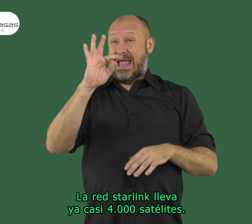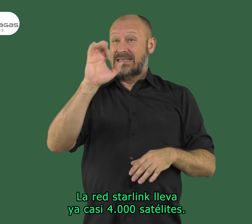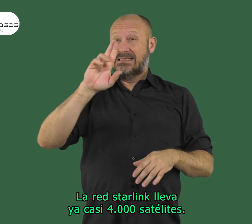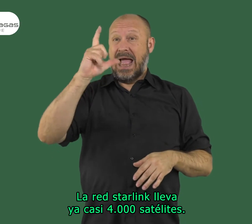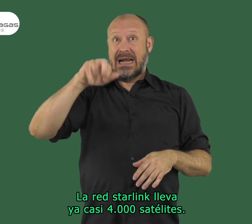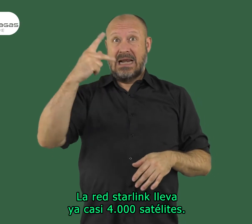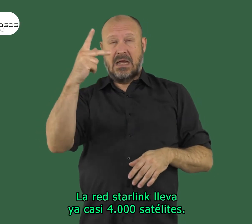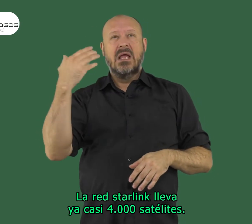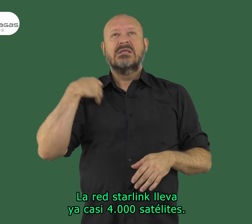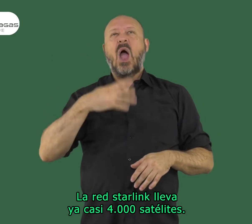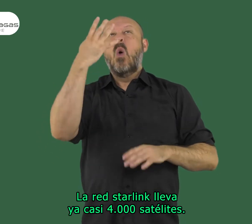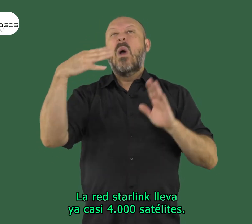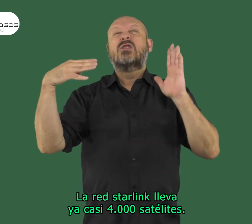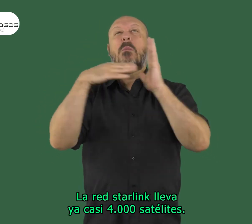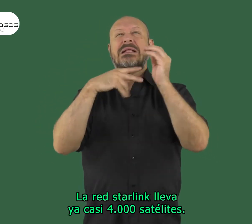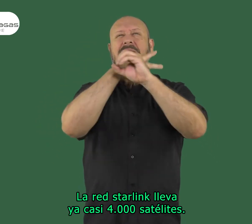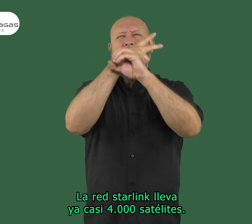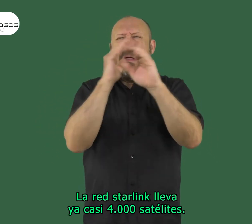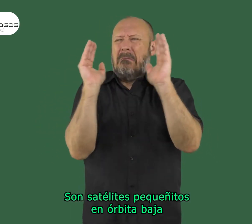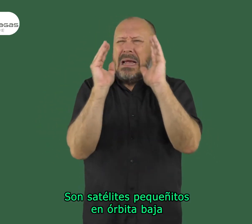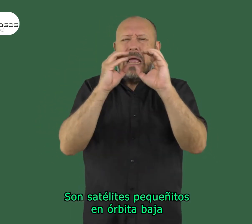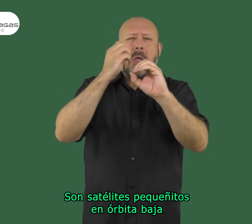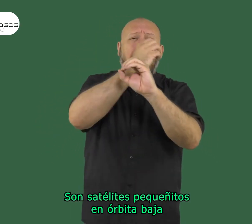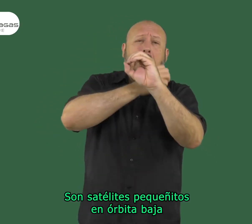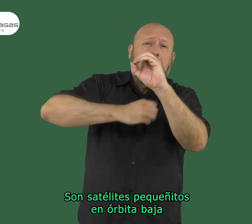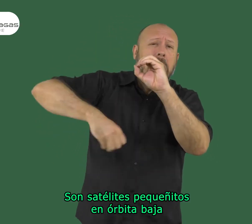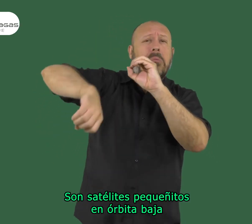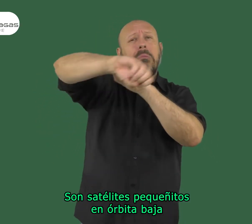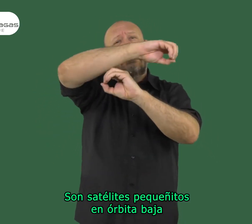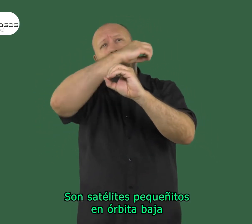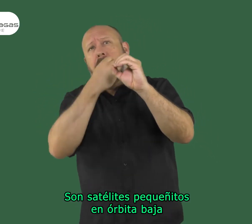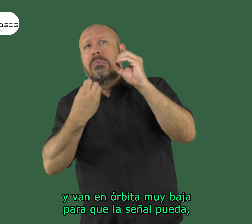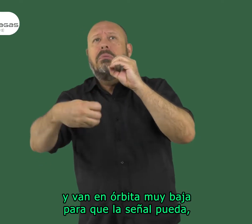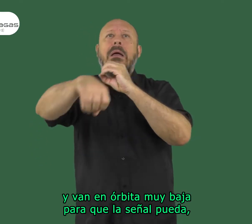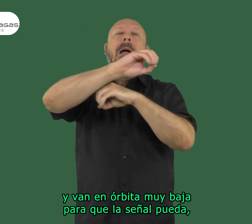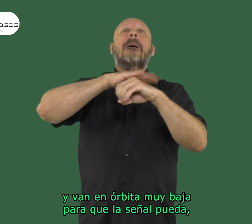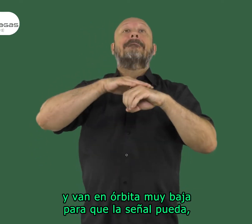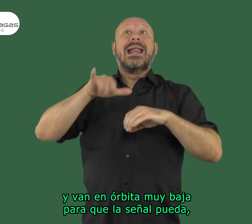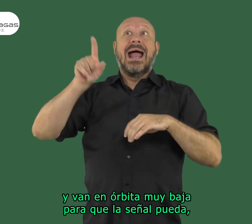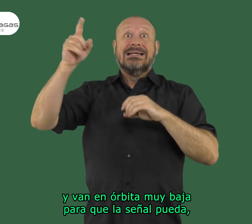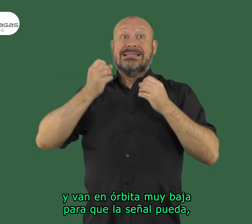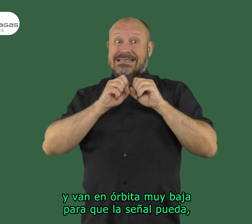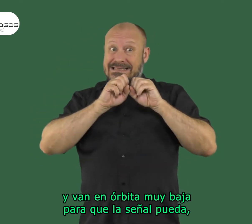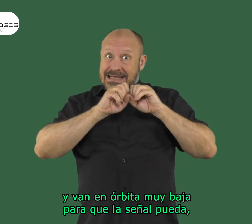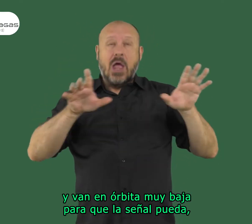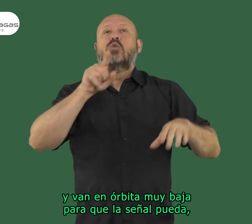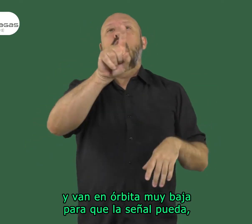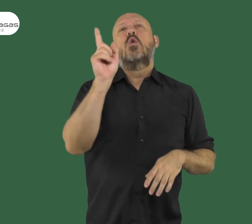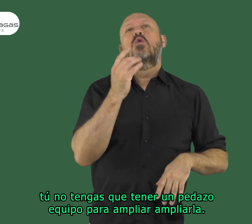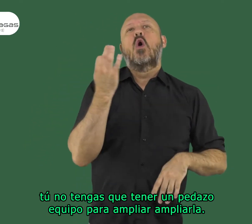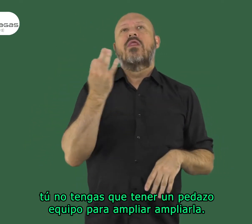Starlink lleva ya casi 4.000 satélites pequeñitos en órbita baja, y van en órbita muy baja para que la